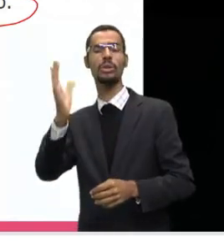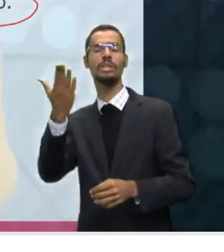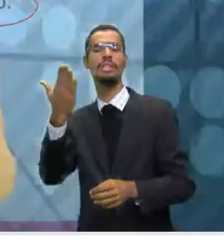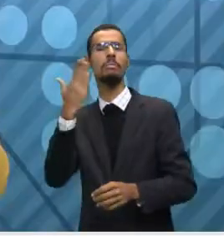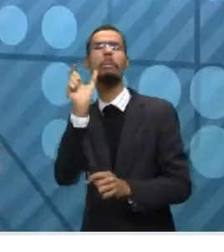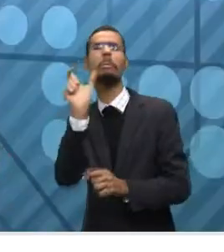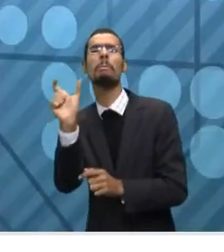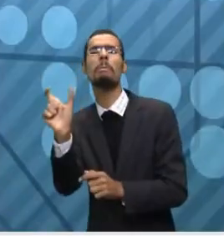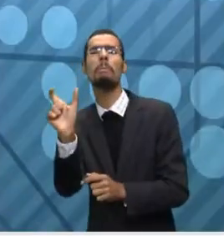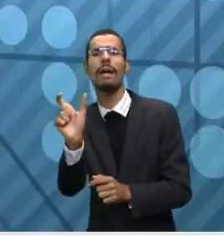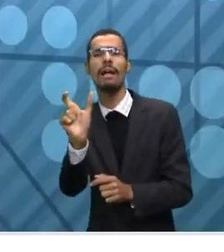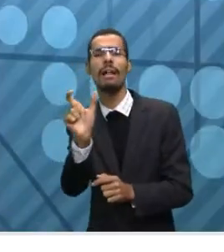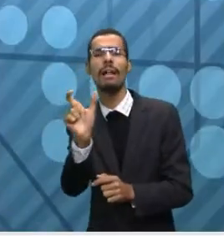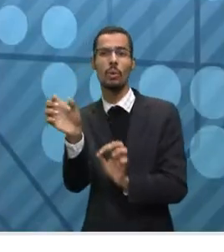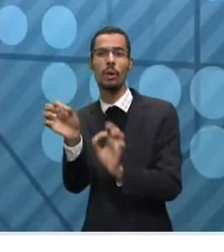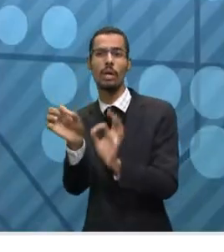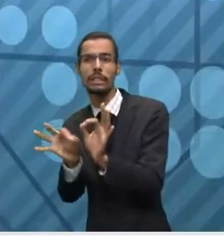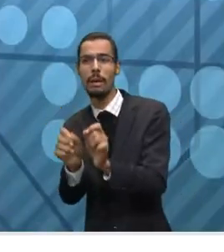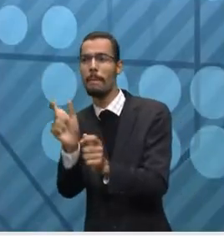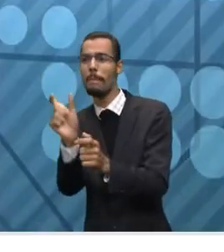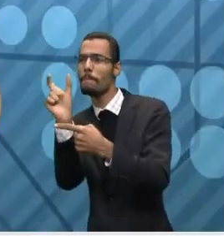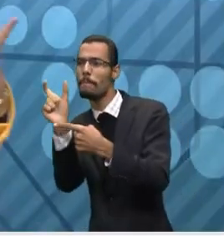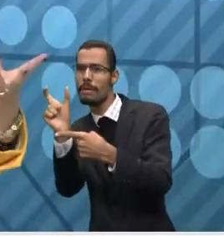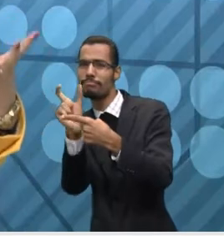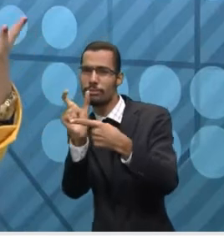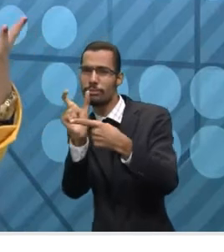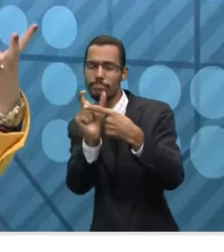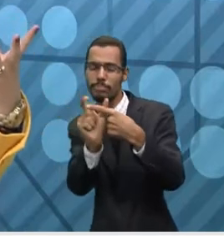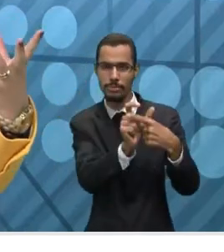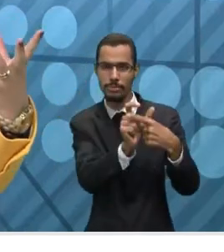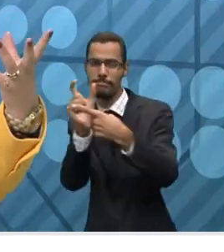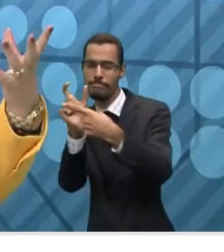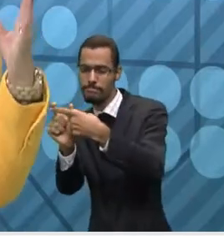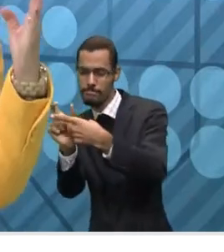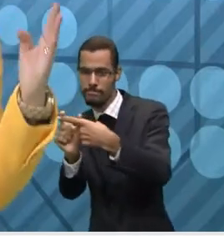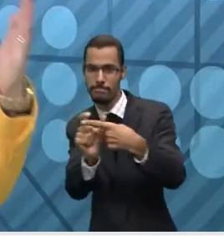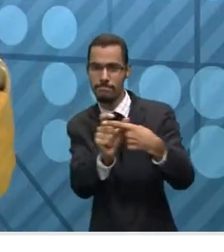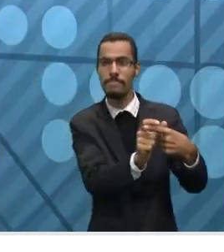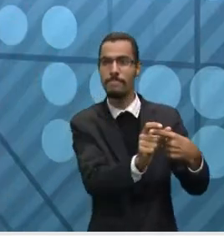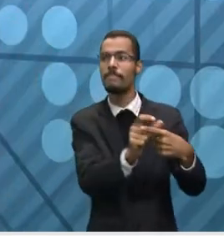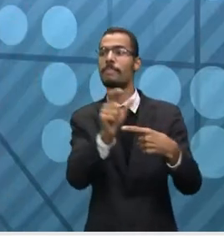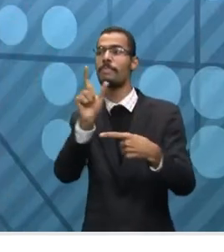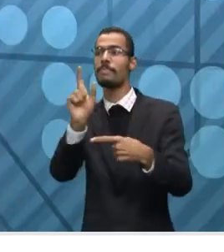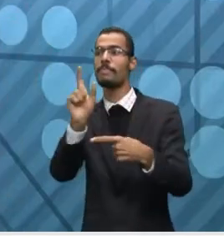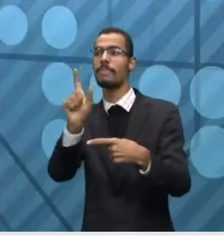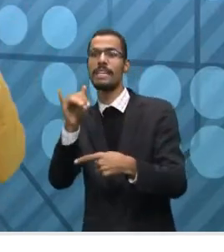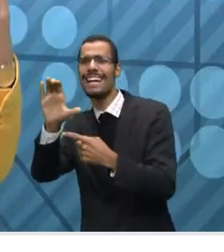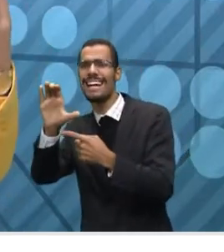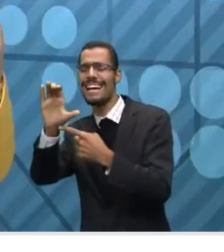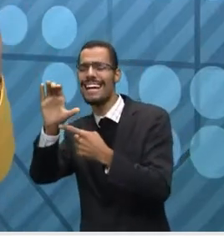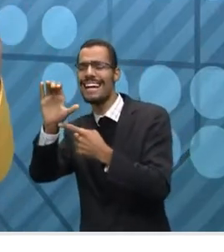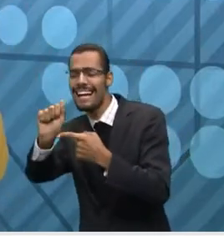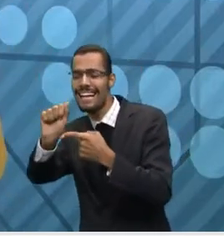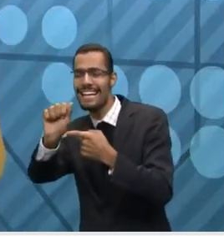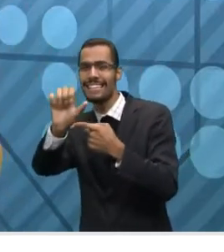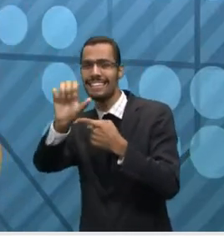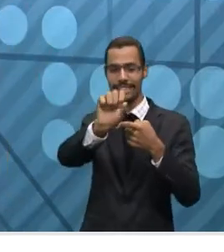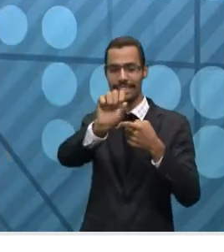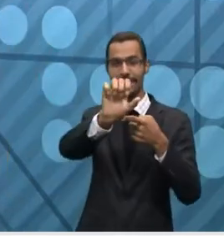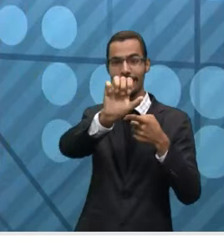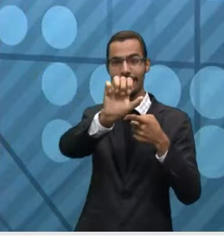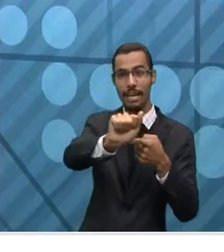as palavras elas são formadas, as primeiras pequenas partes que são fonemas, né? Za, esse estudo das